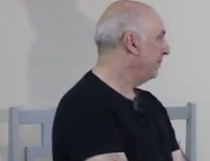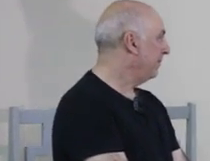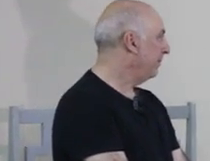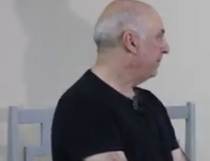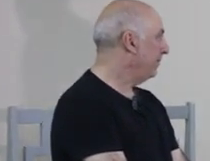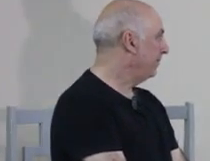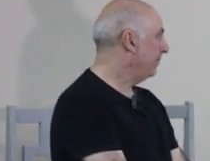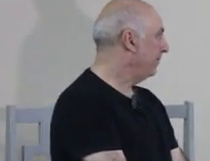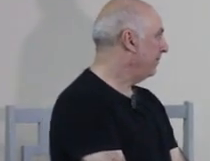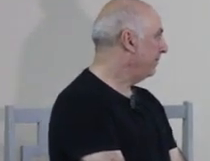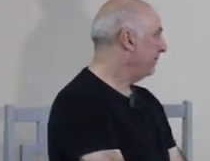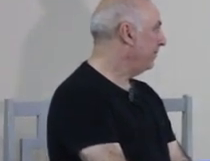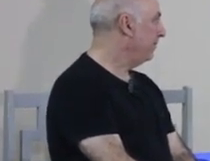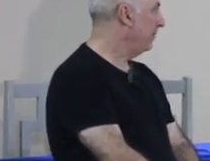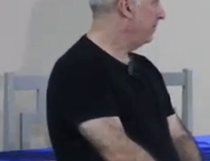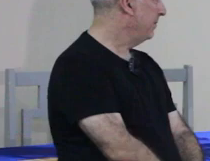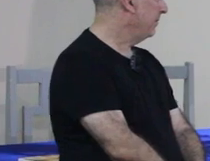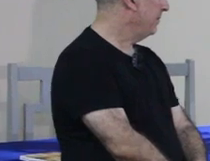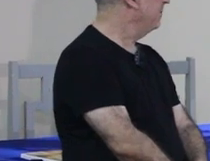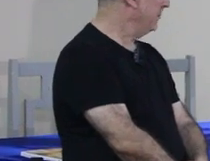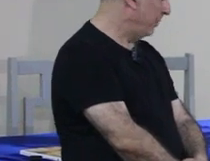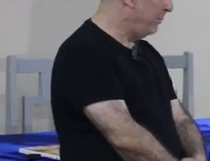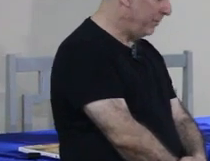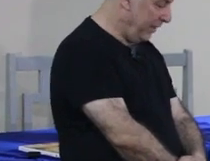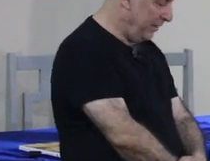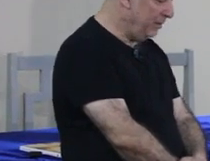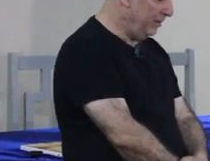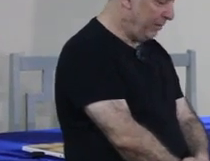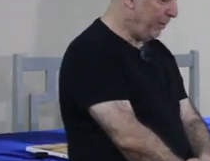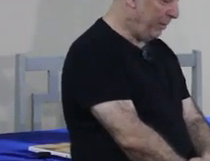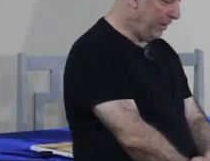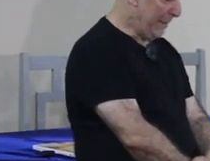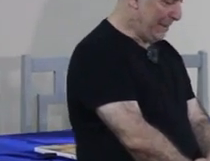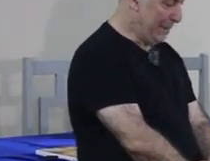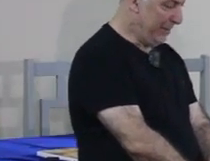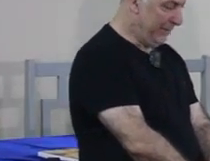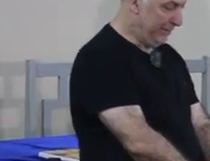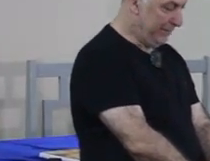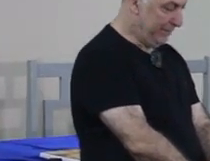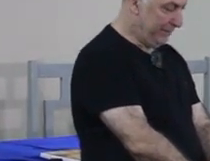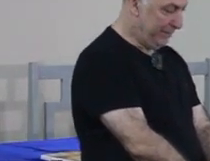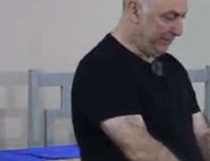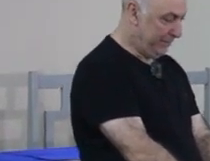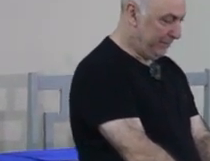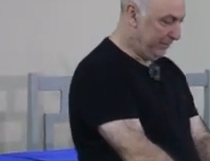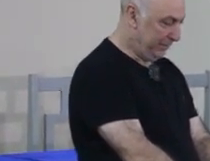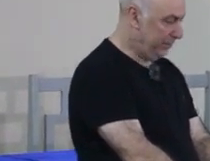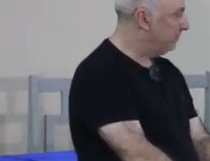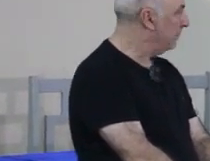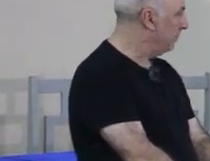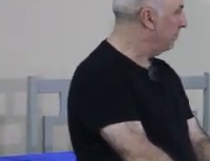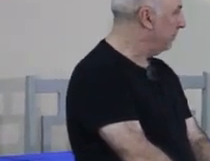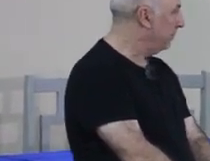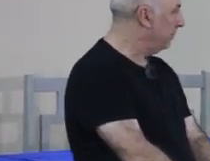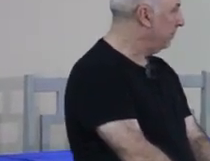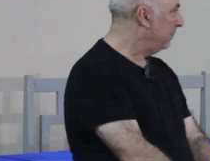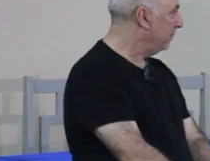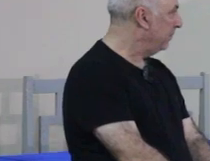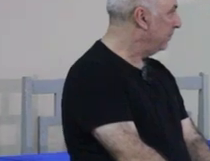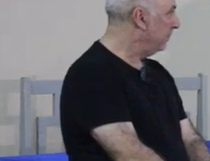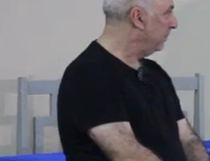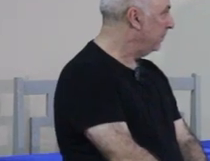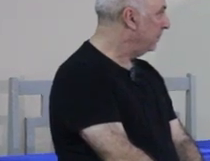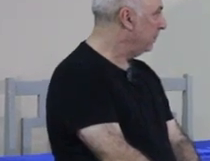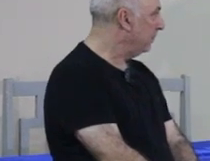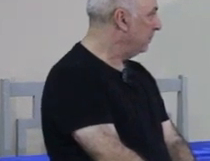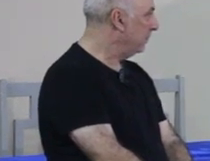prefeito não comprar a ideia, algumas coisas não saem. Infelizmente, uma realidade. Mas se houver essa força que você traz agora, que as pessoas percebam